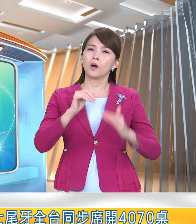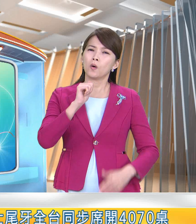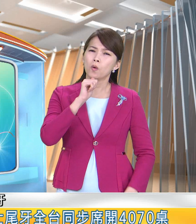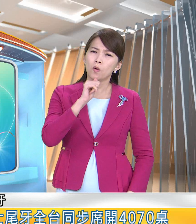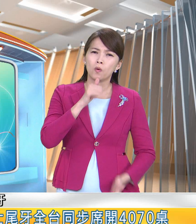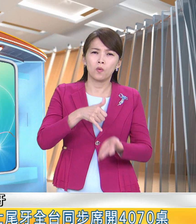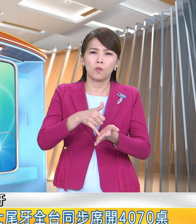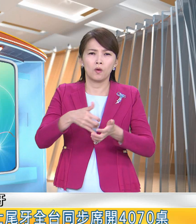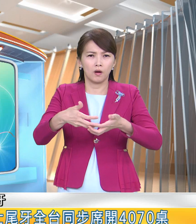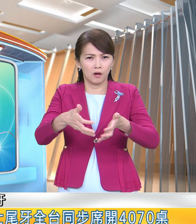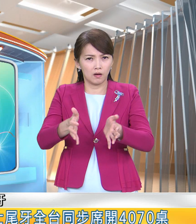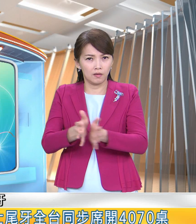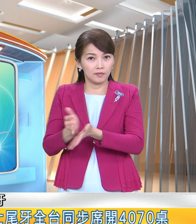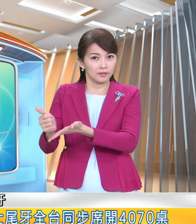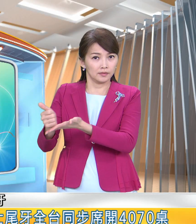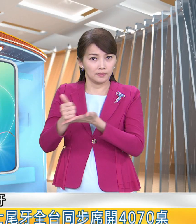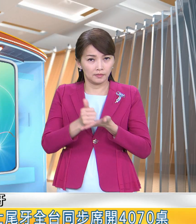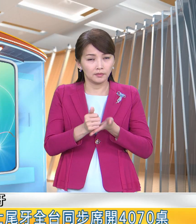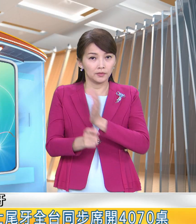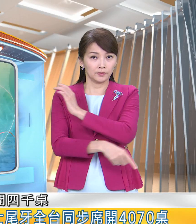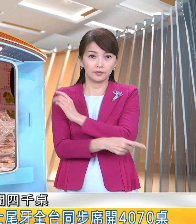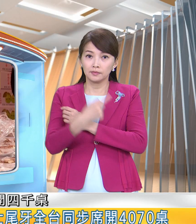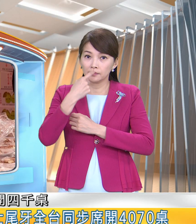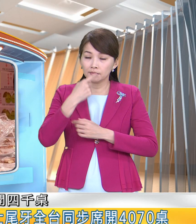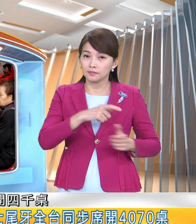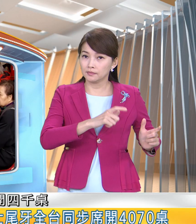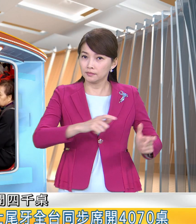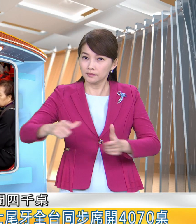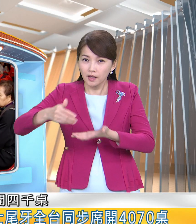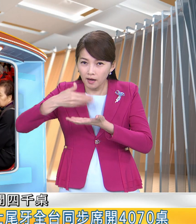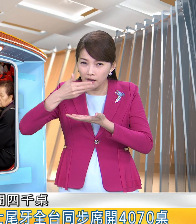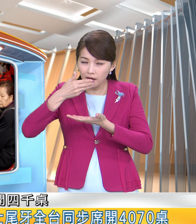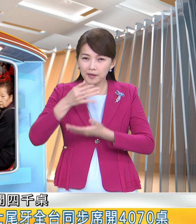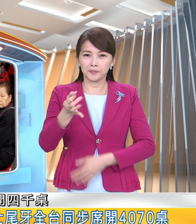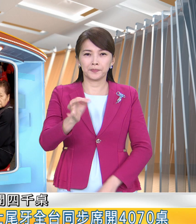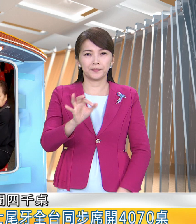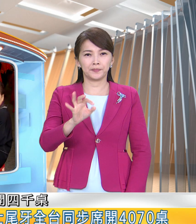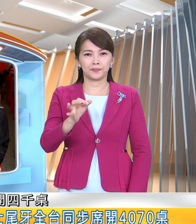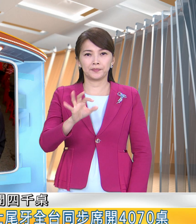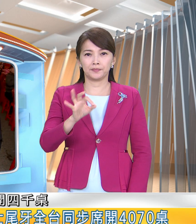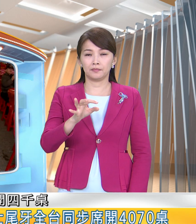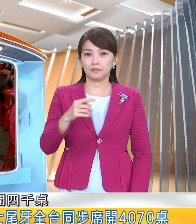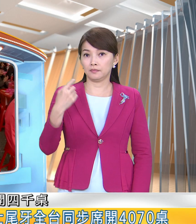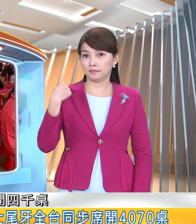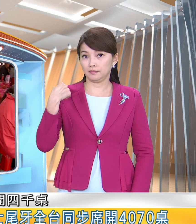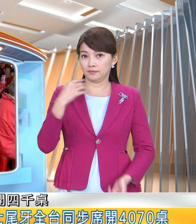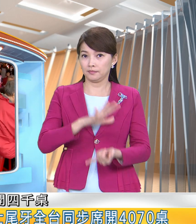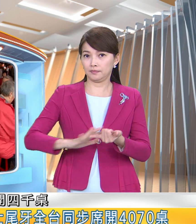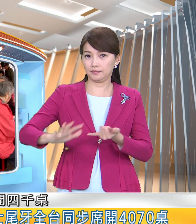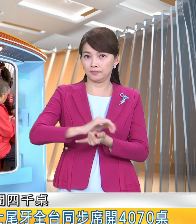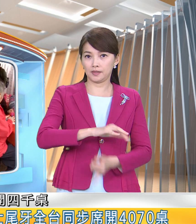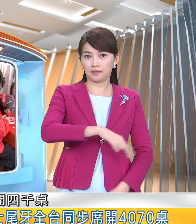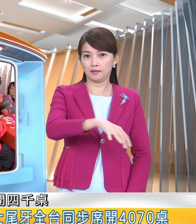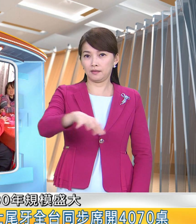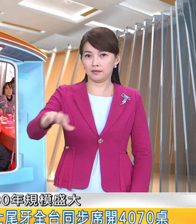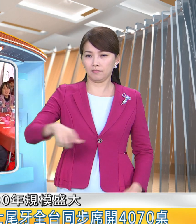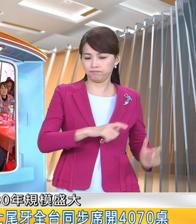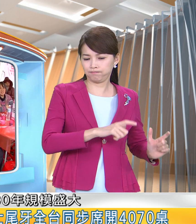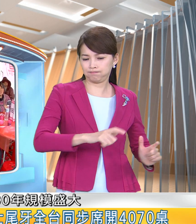韩式吃饱爱心尾牙，昨天全台同步席开了4000桌。韩式尾牙迈入